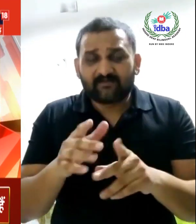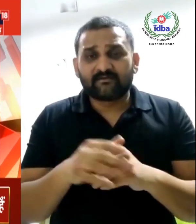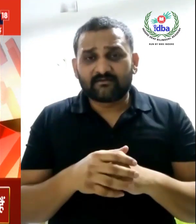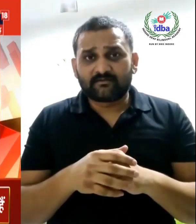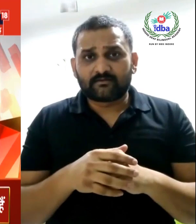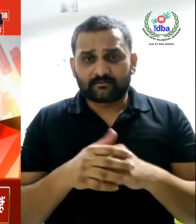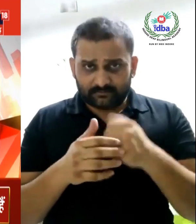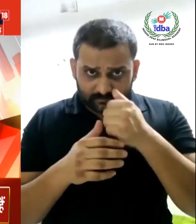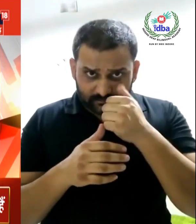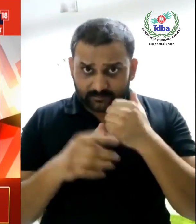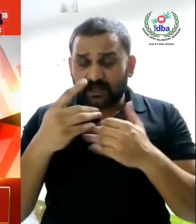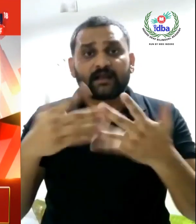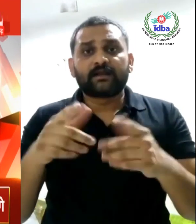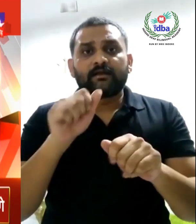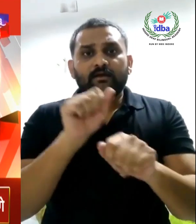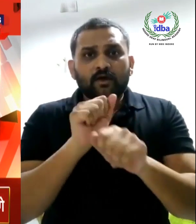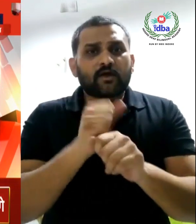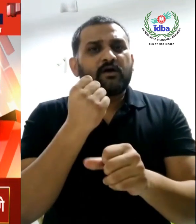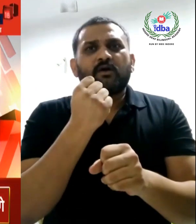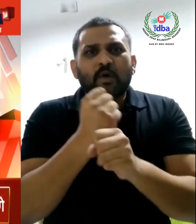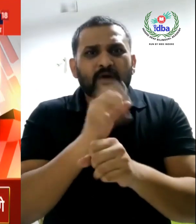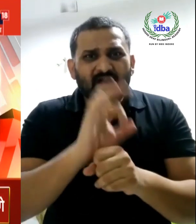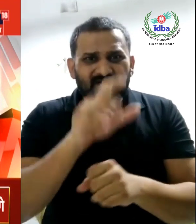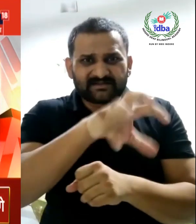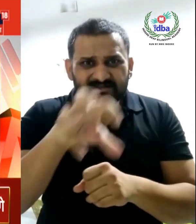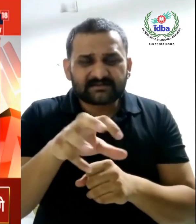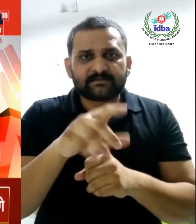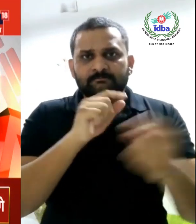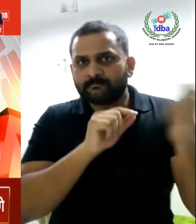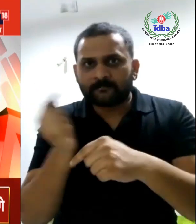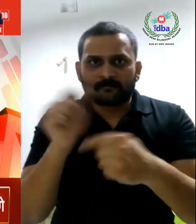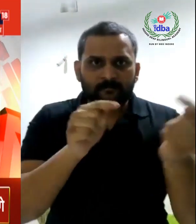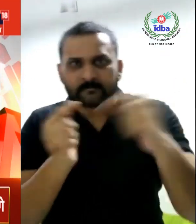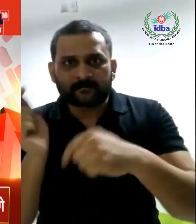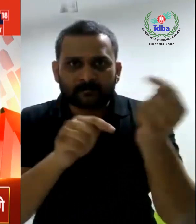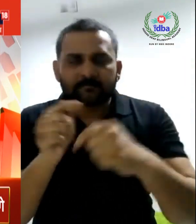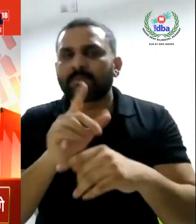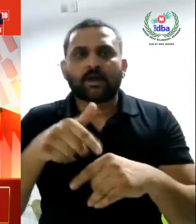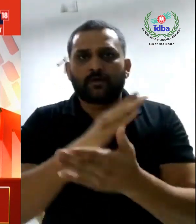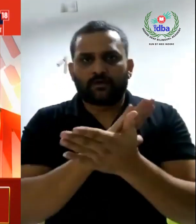अनावश्यक सरकारी विभागीय हस्तक्षेप समाप्त हो जाएगा।